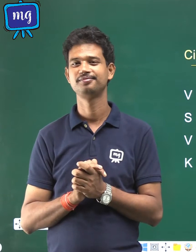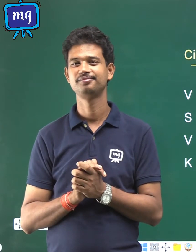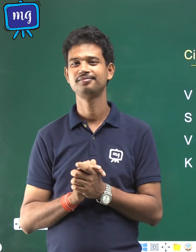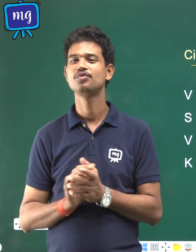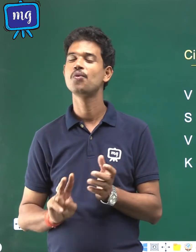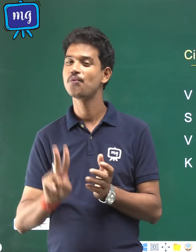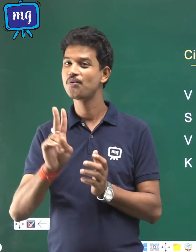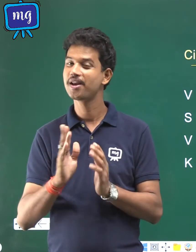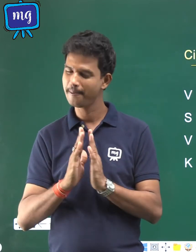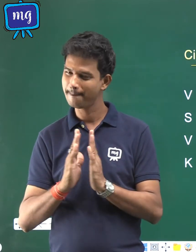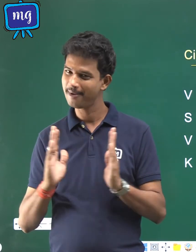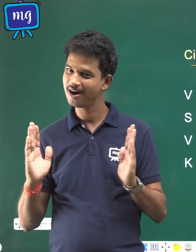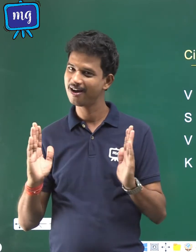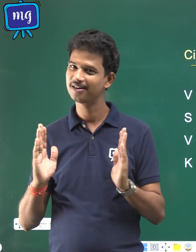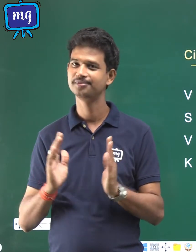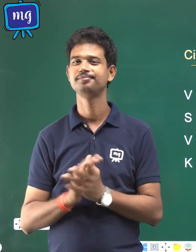कैपिटल V.